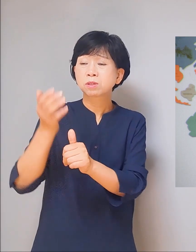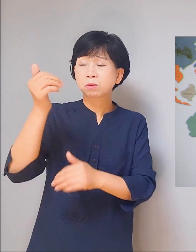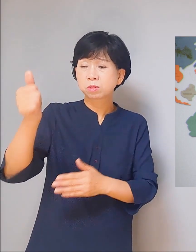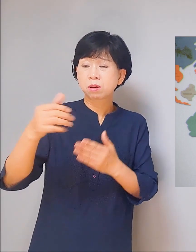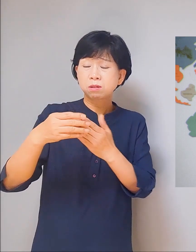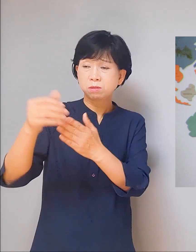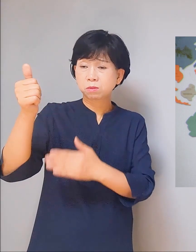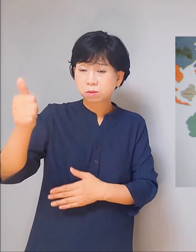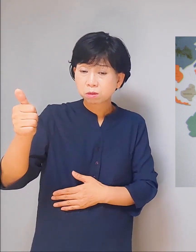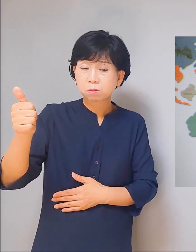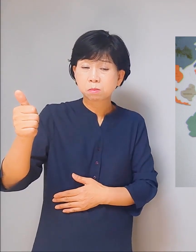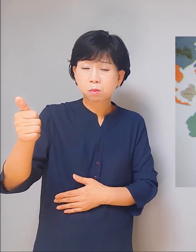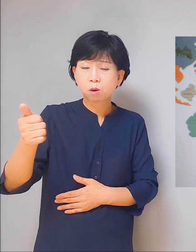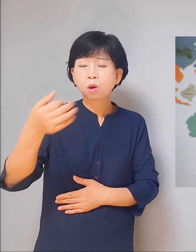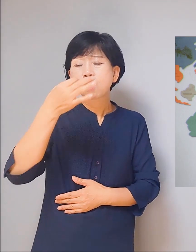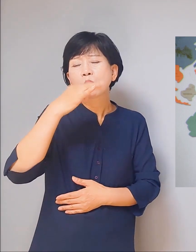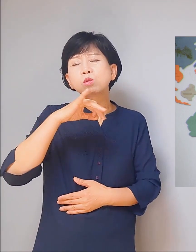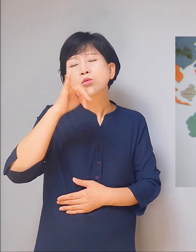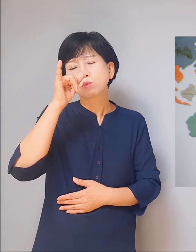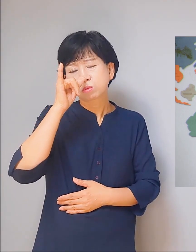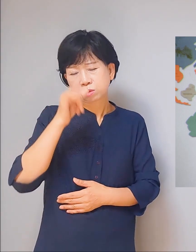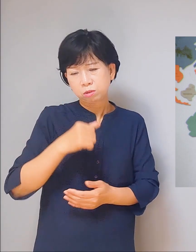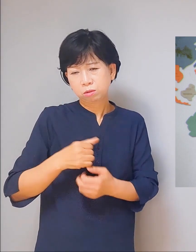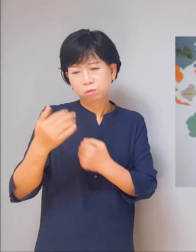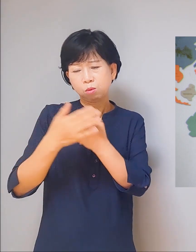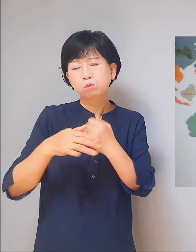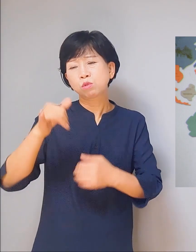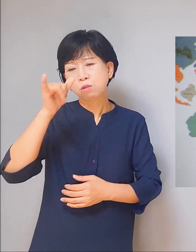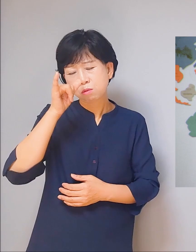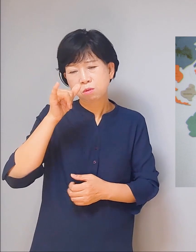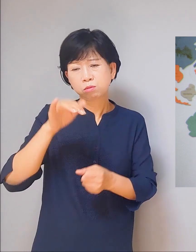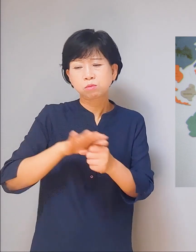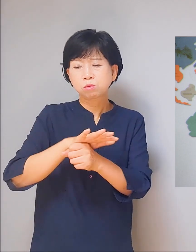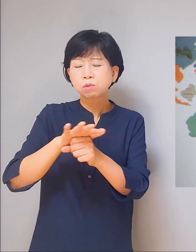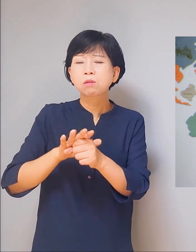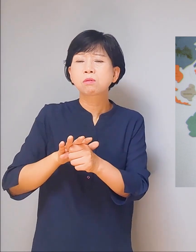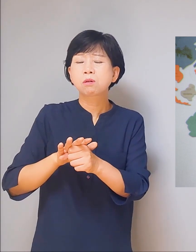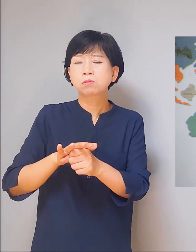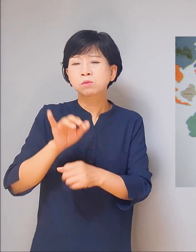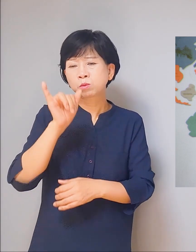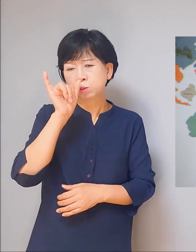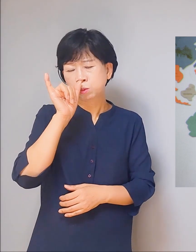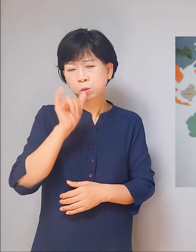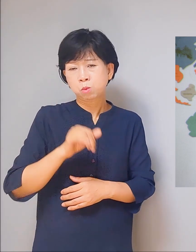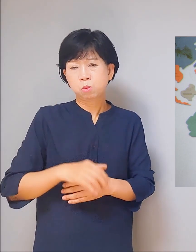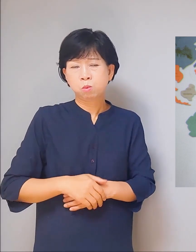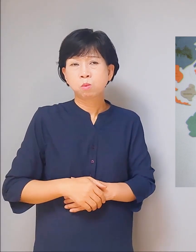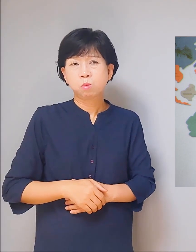덕을 세우고 그 리더가 있으면 은혜가 있고 사랑이 흘러 넘치는 거지.